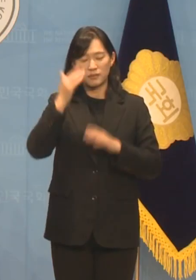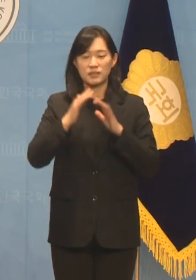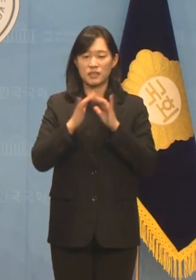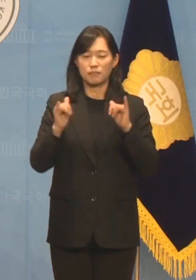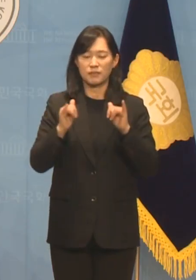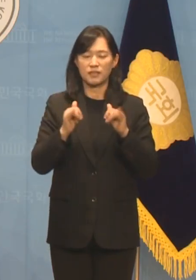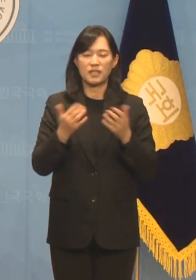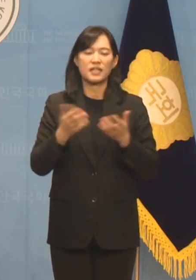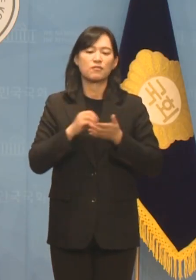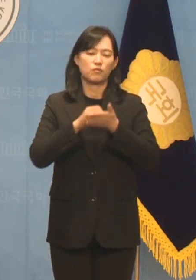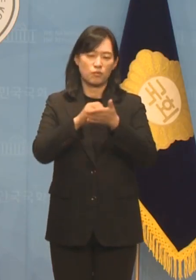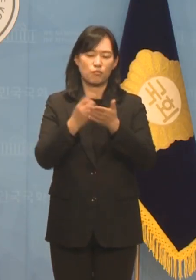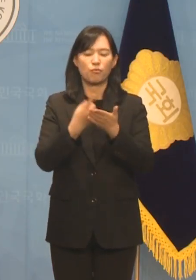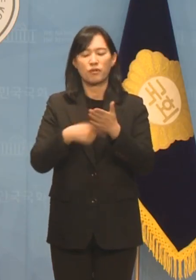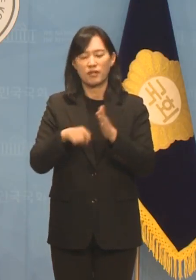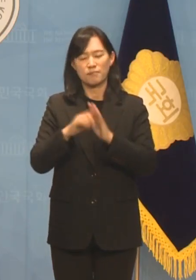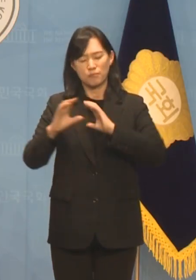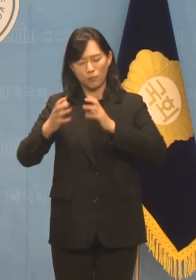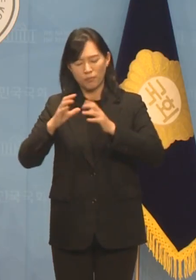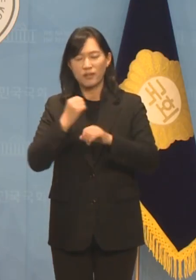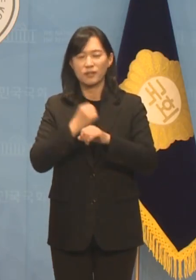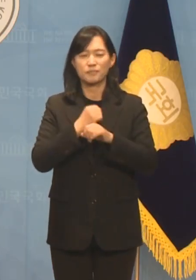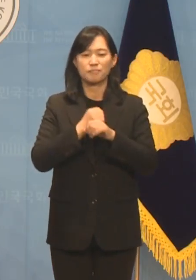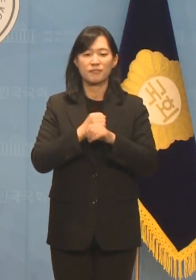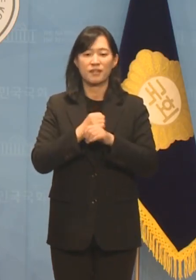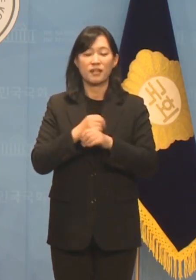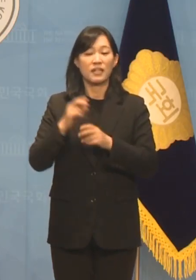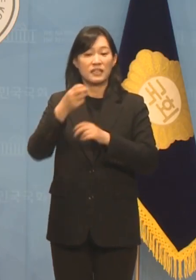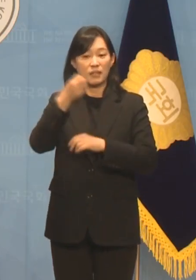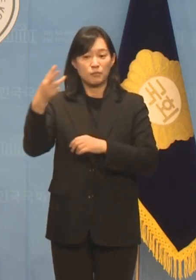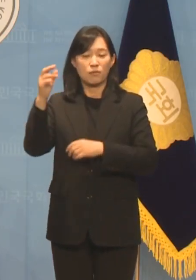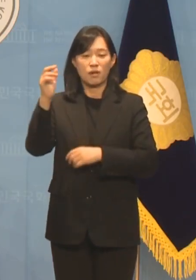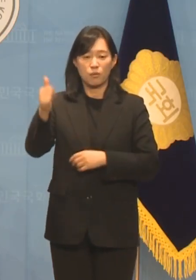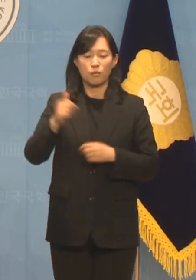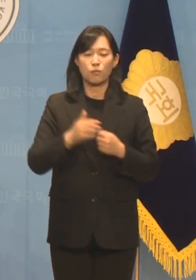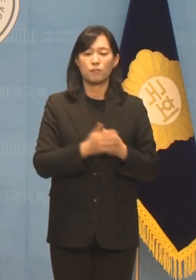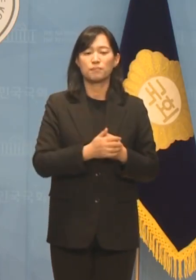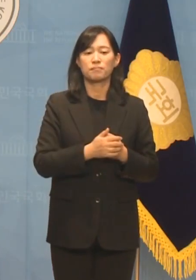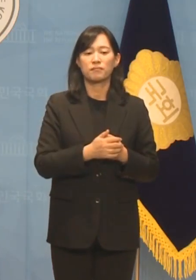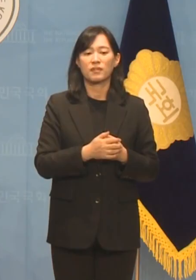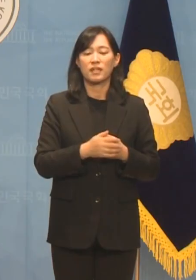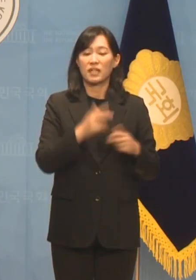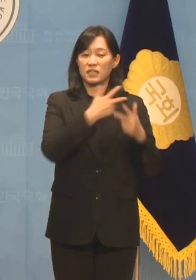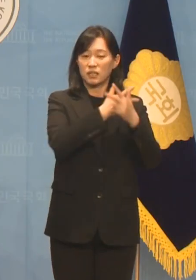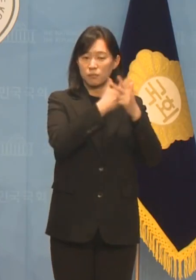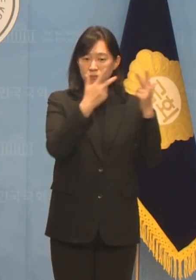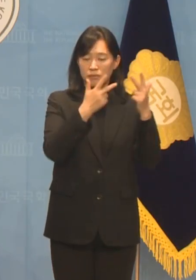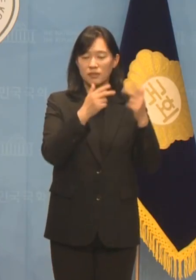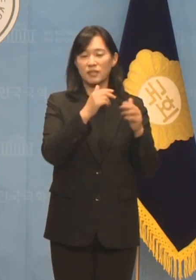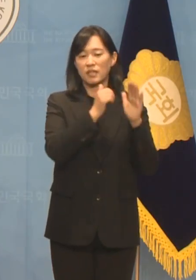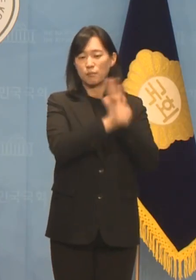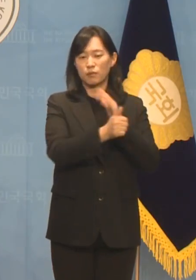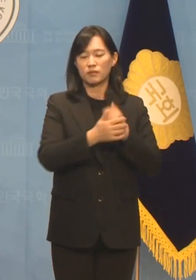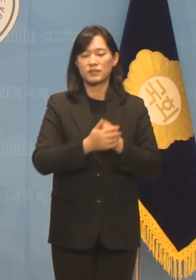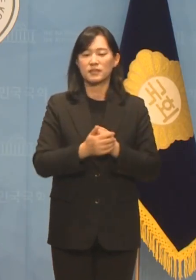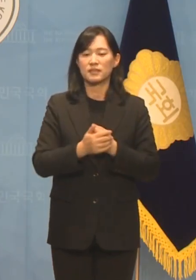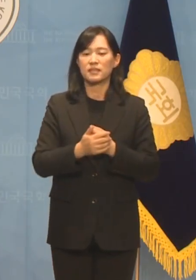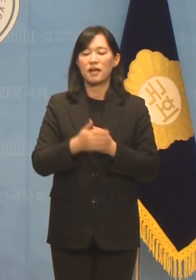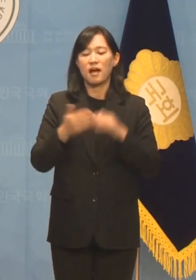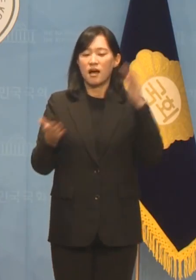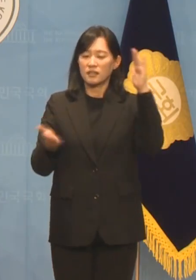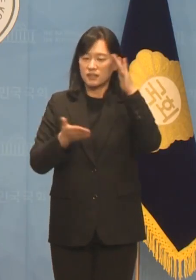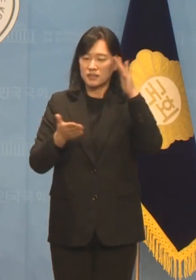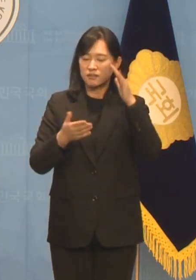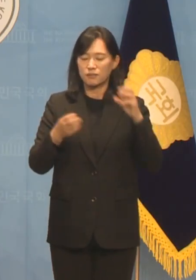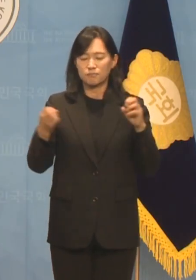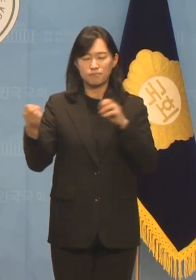위한 자리입니다. 이재명 대표와 이재용 회장은 사피 멀티캠퍼스 교육생들과의 격이 없는 대화와